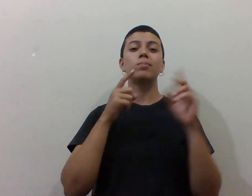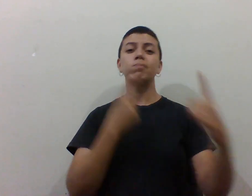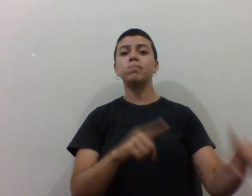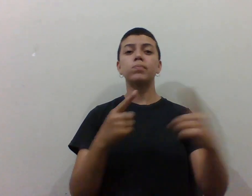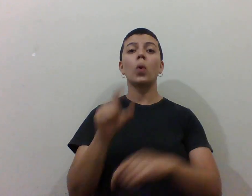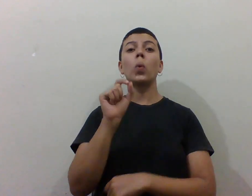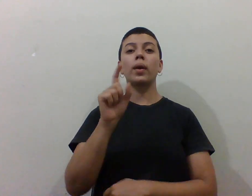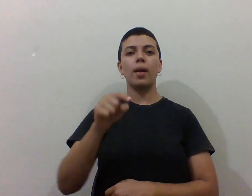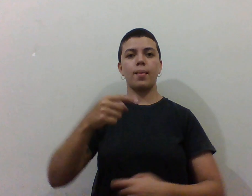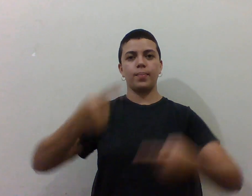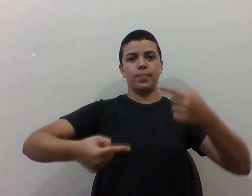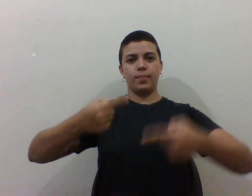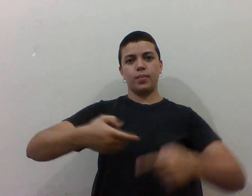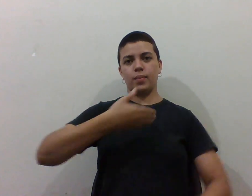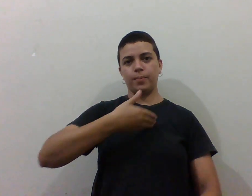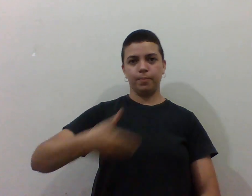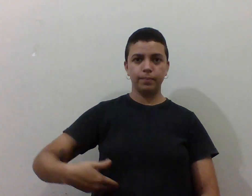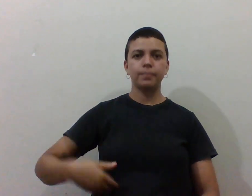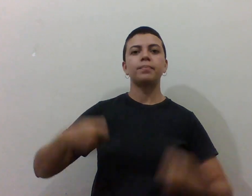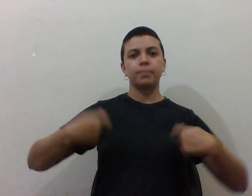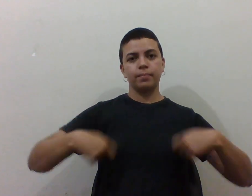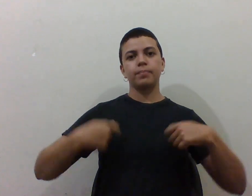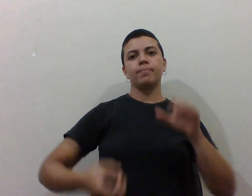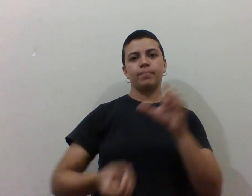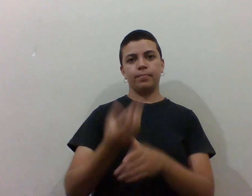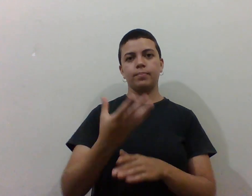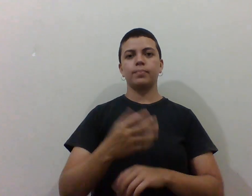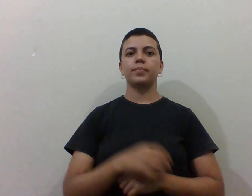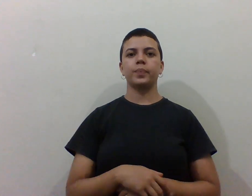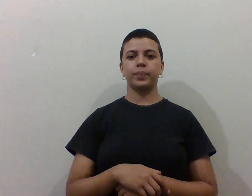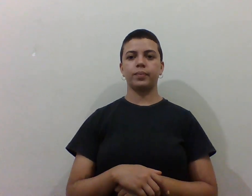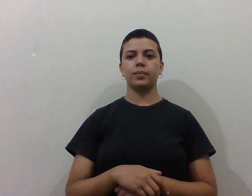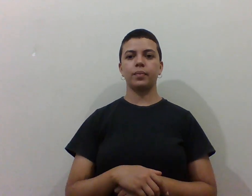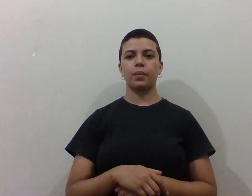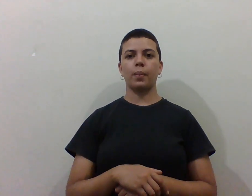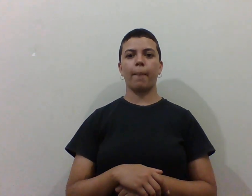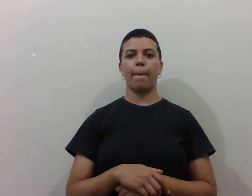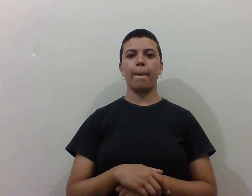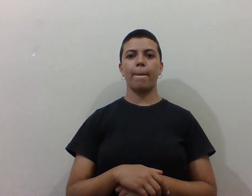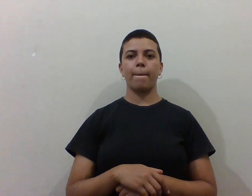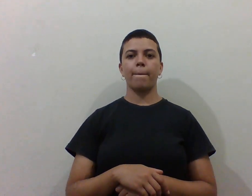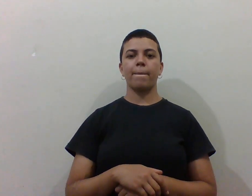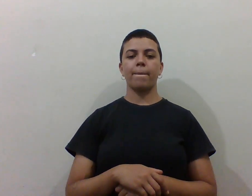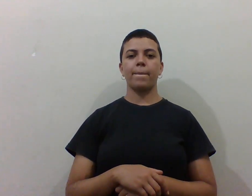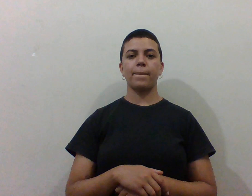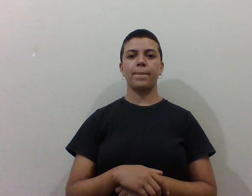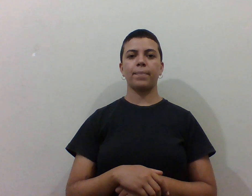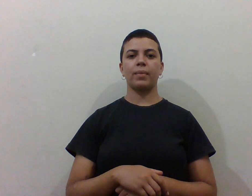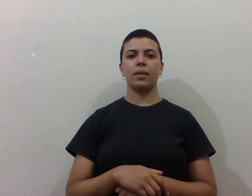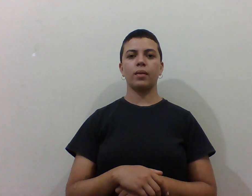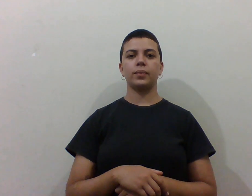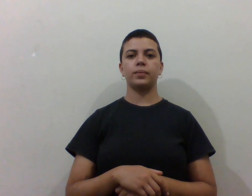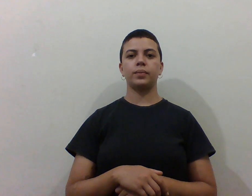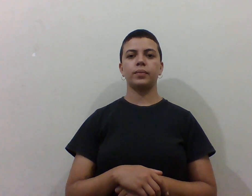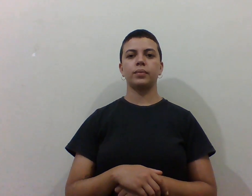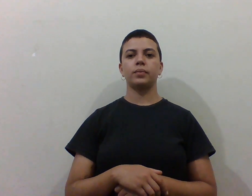E eu costumo dizer que é como se a fundamentalidade desses direitos, ou seja, a marca da essencialidade para